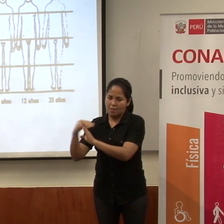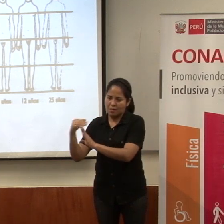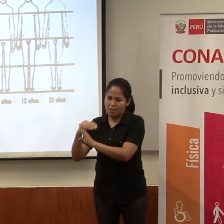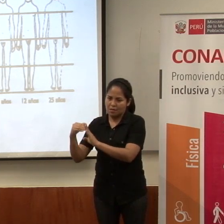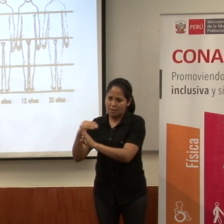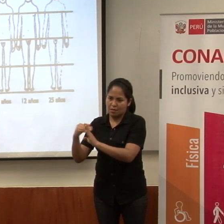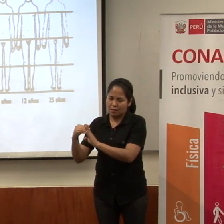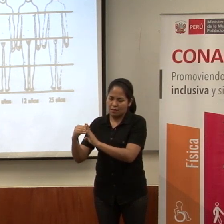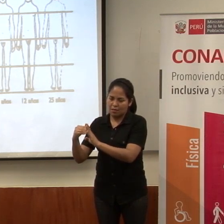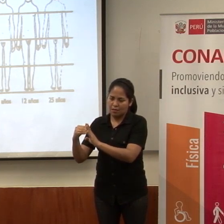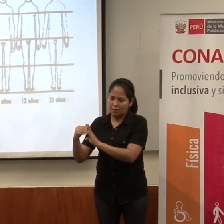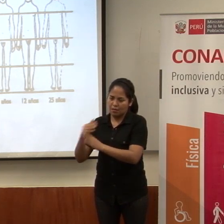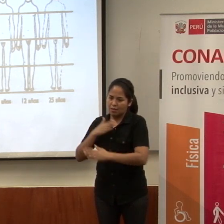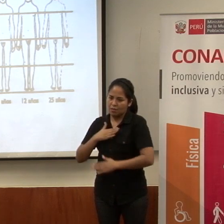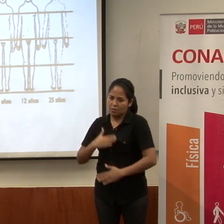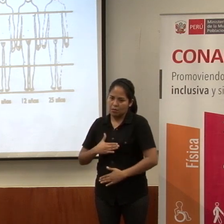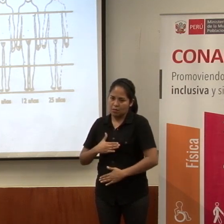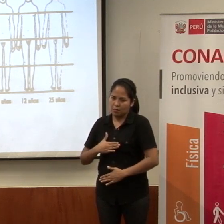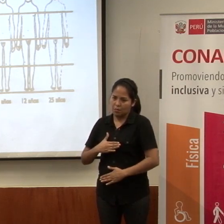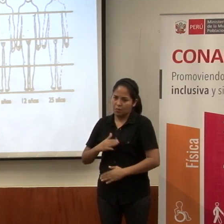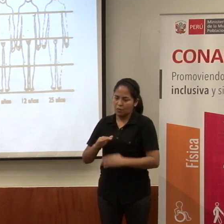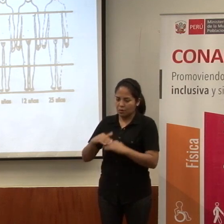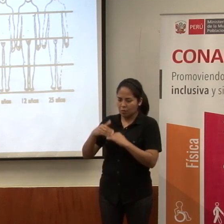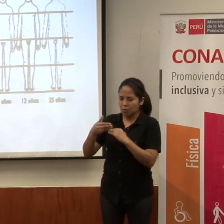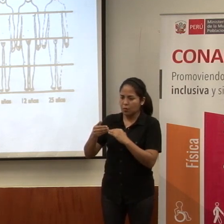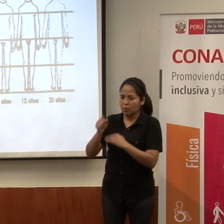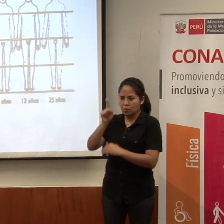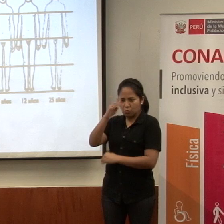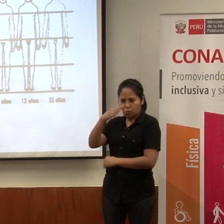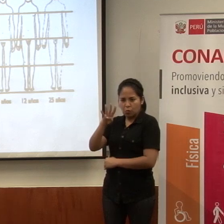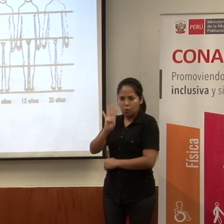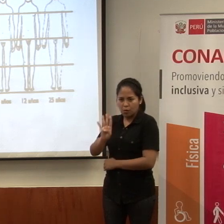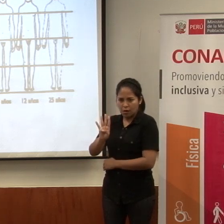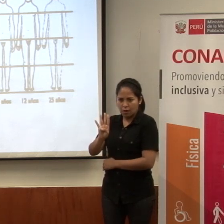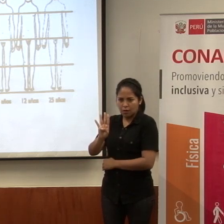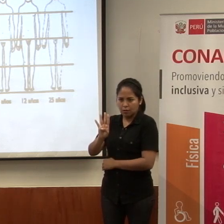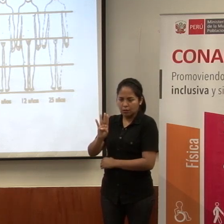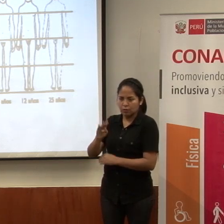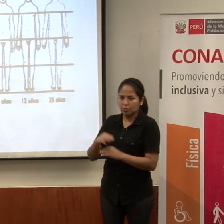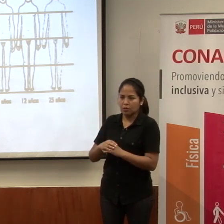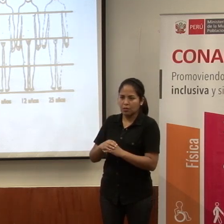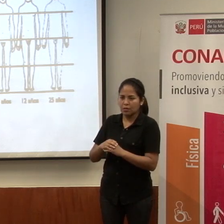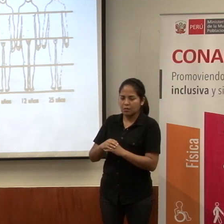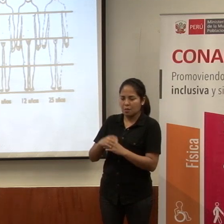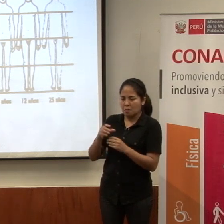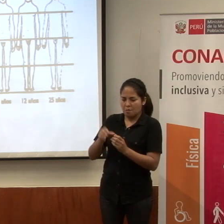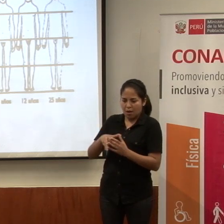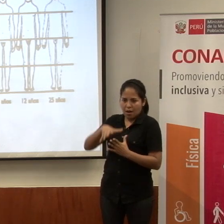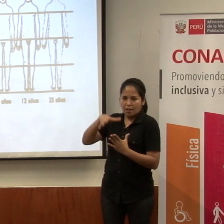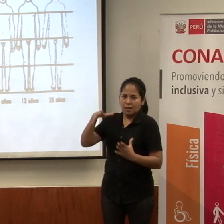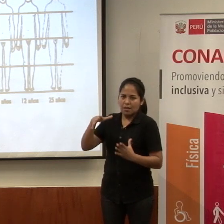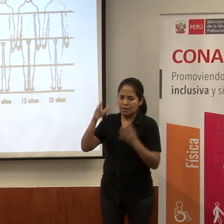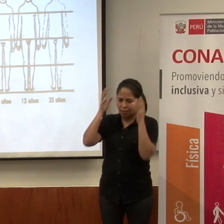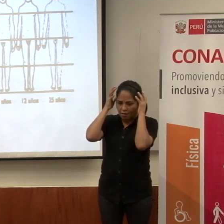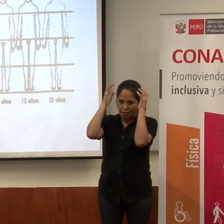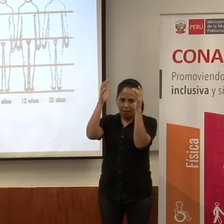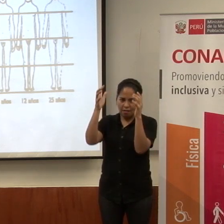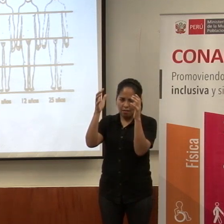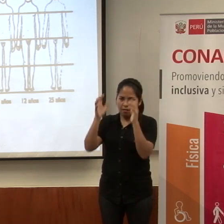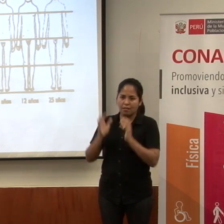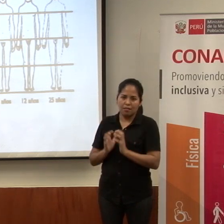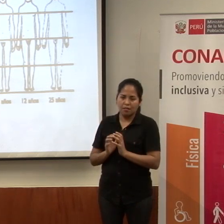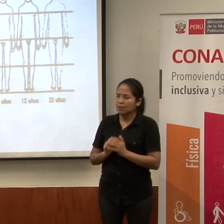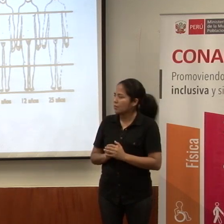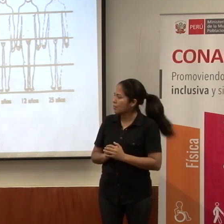2 meses de gestación y la cuarta parte del cuerpo al momento del recién nacido es cabeza, es cerebro. Y la